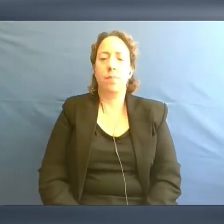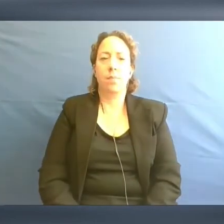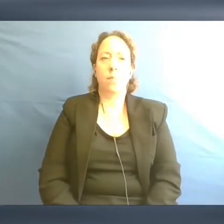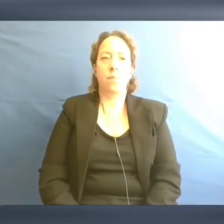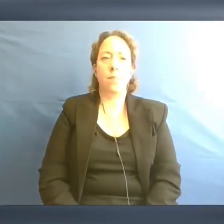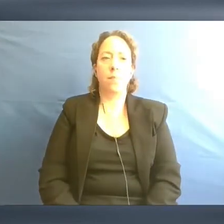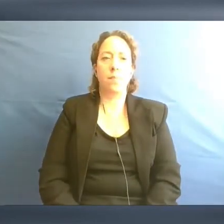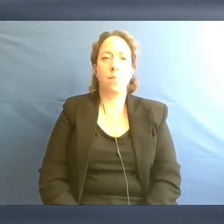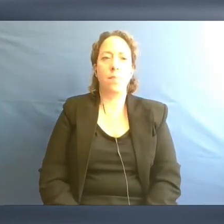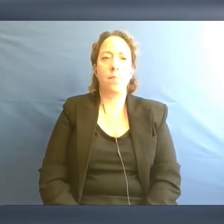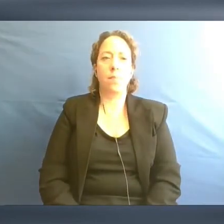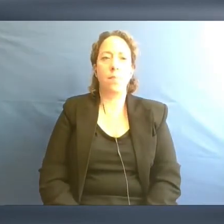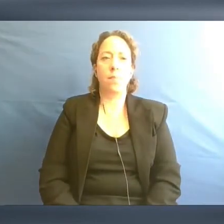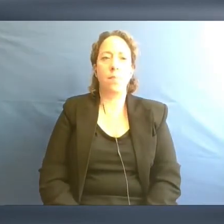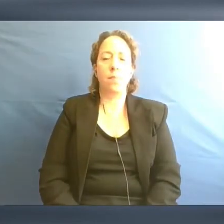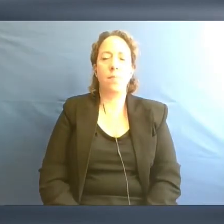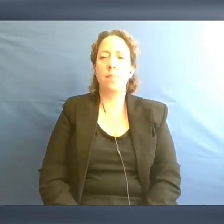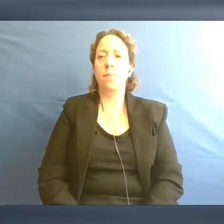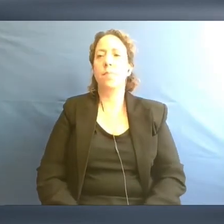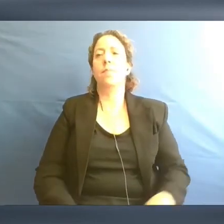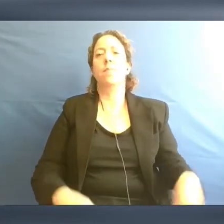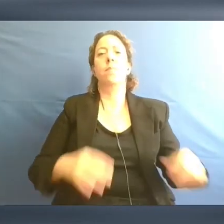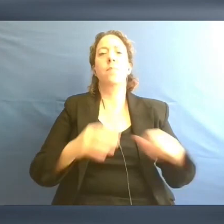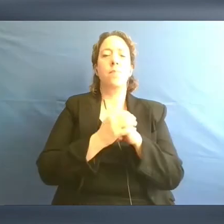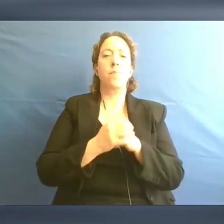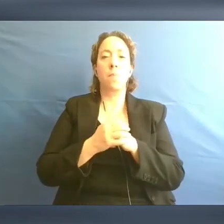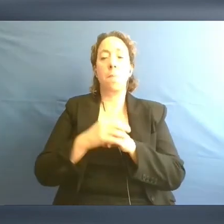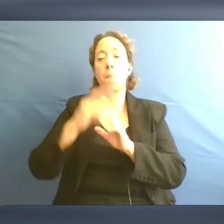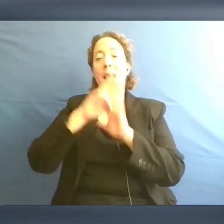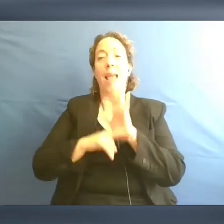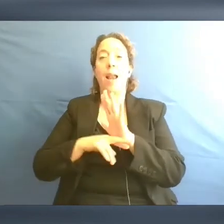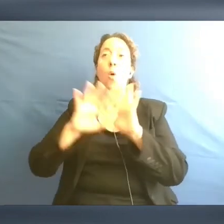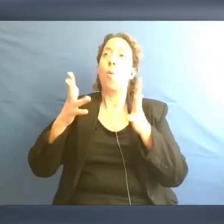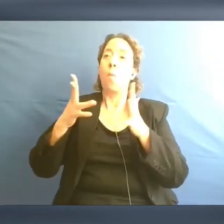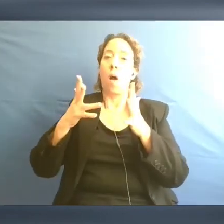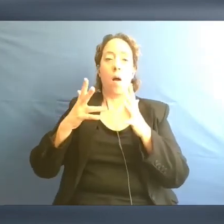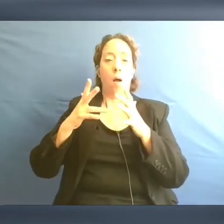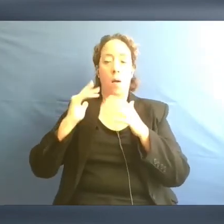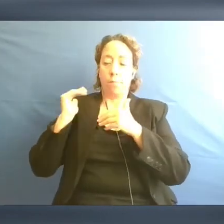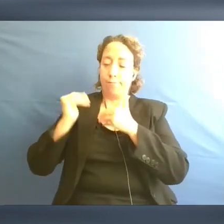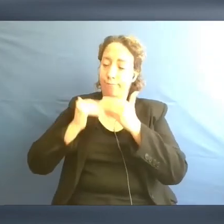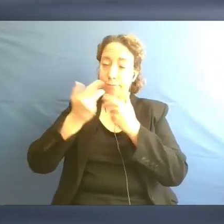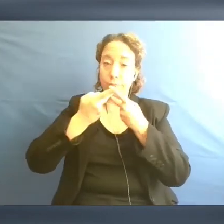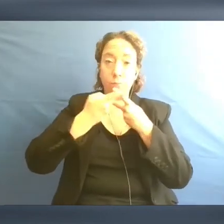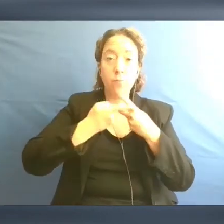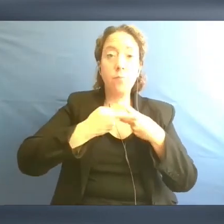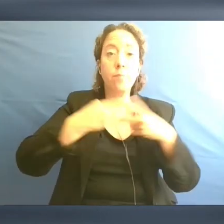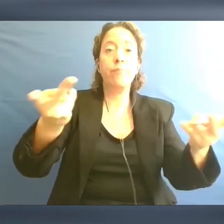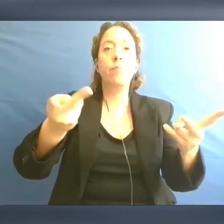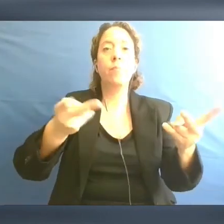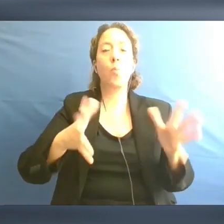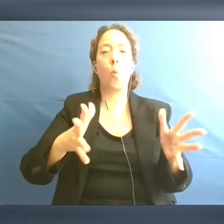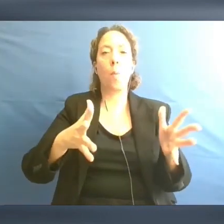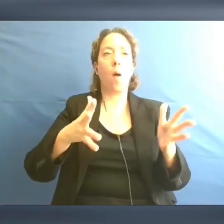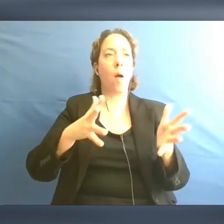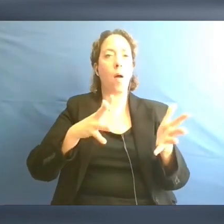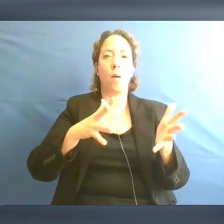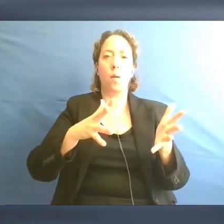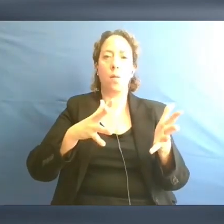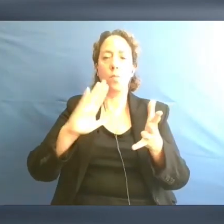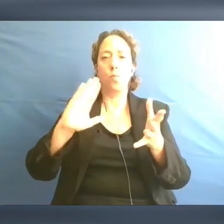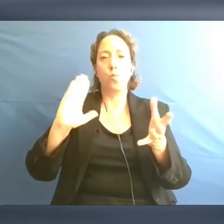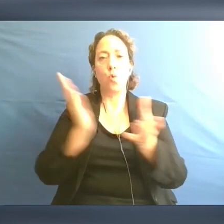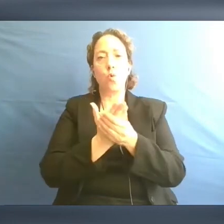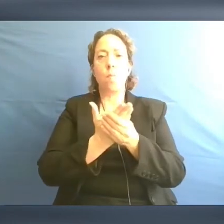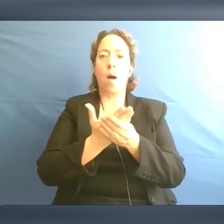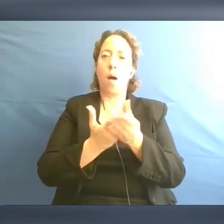Quel est le processus de publication d'une règle? Donc, comment on arrive à avoir des choses qui sont publiées finalement dans les documents d'accompagnement